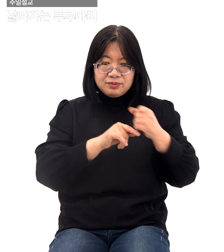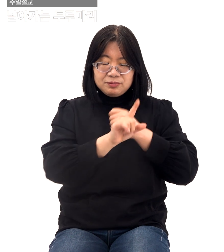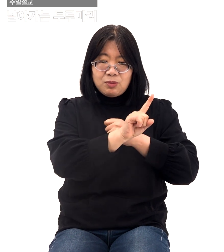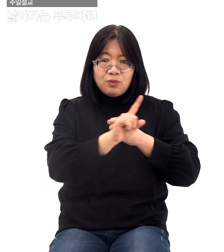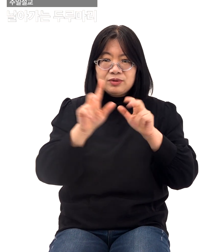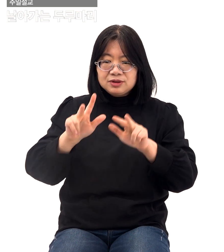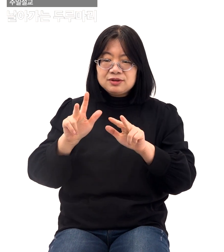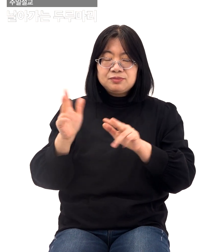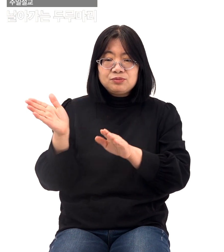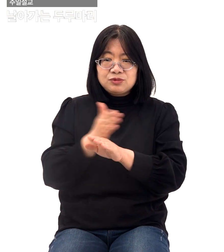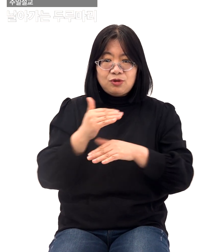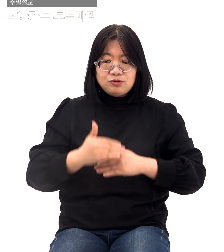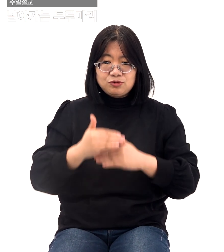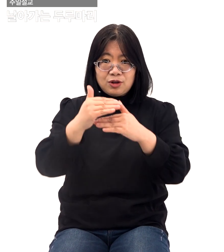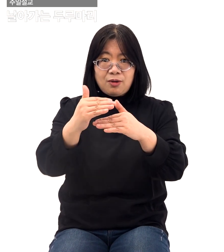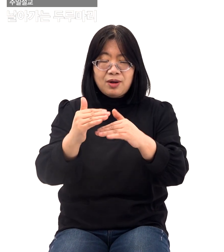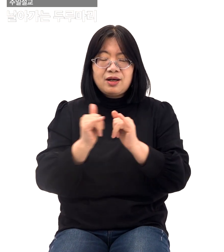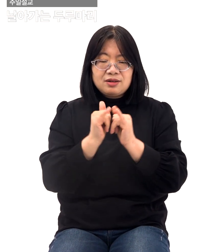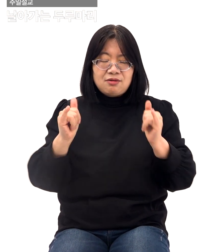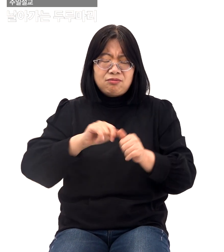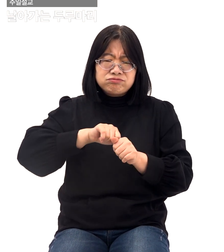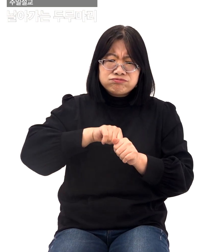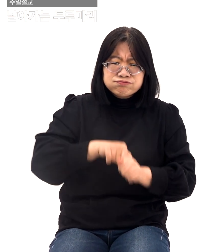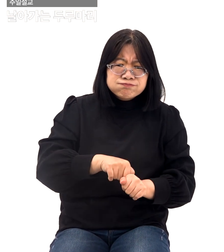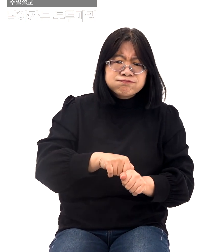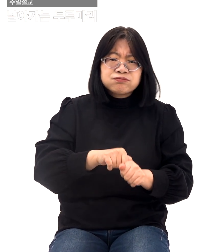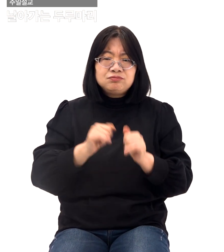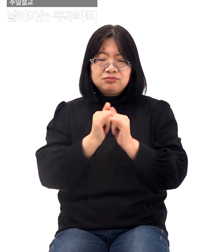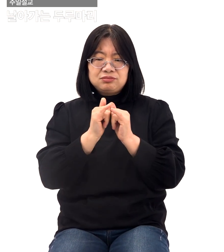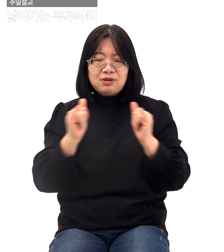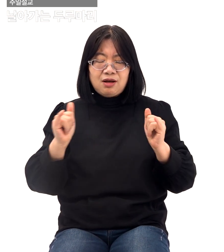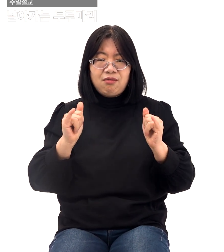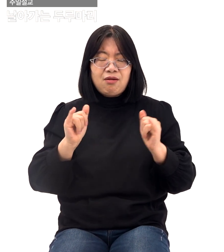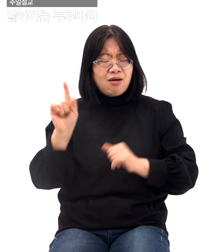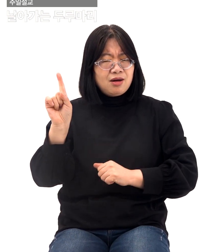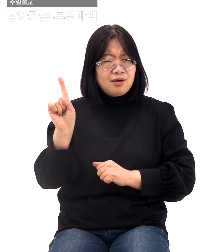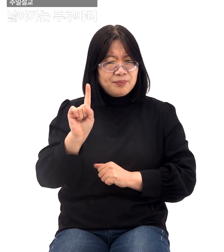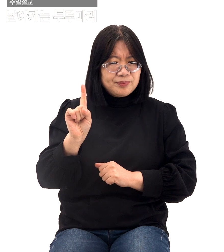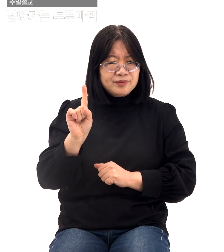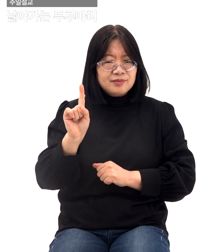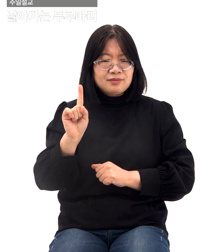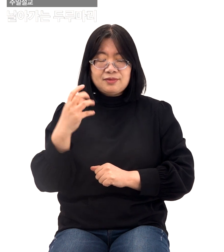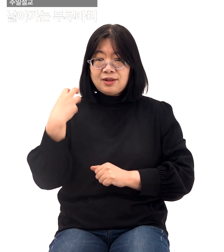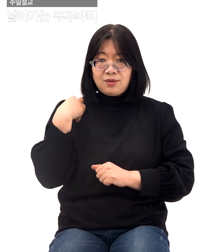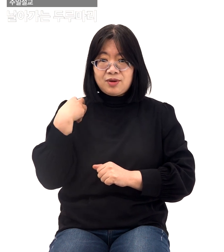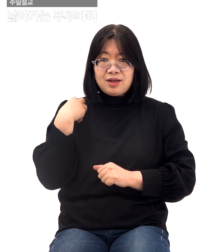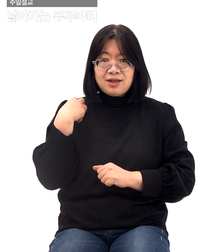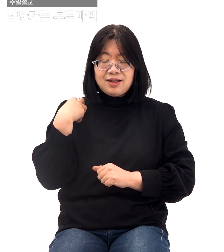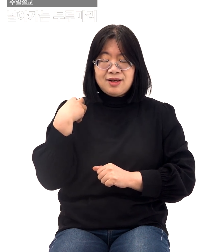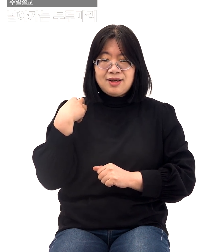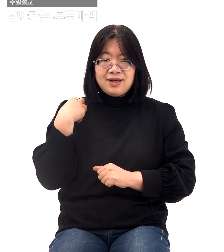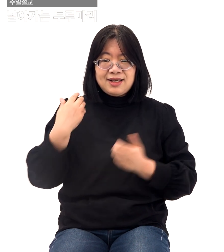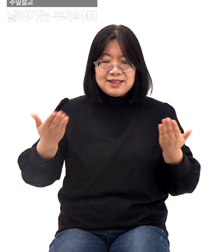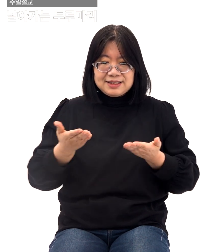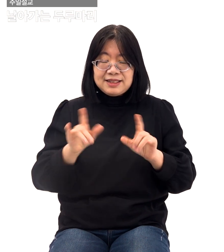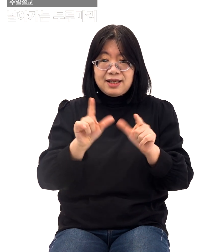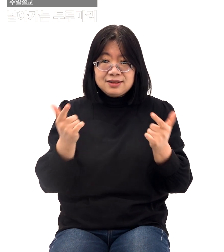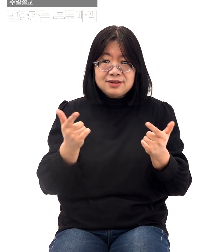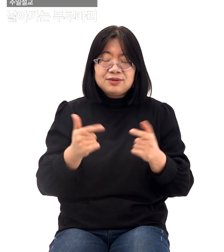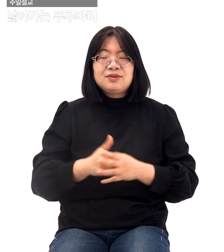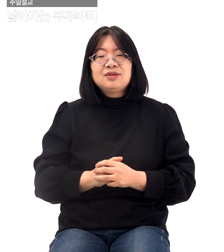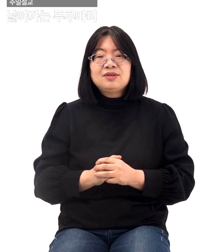것들이 사람의 인위적이거나 사람의 어떤 역할로 이루어지는 일이